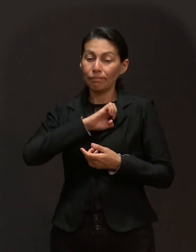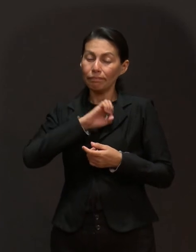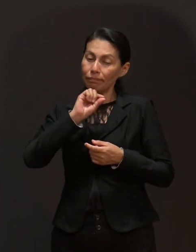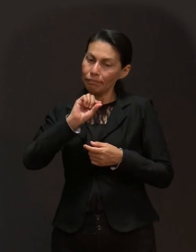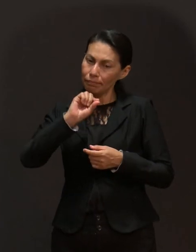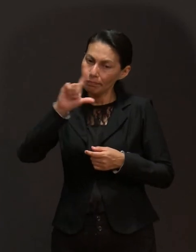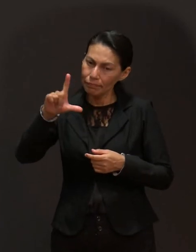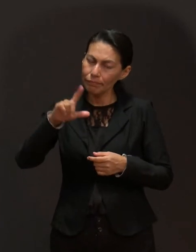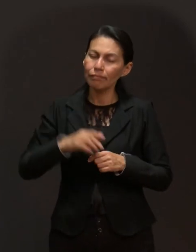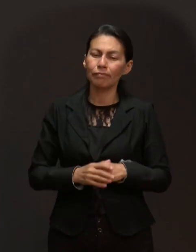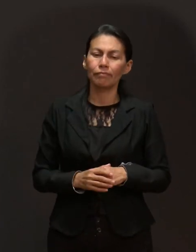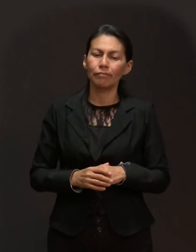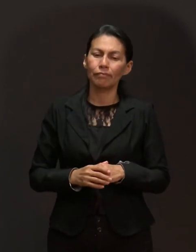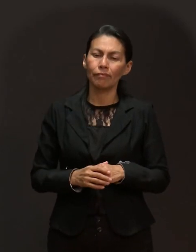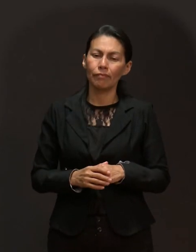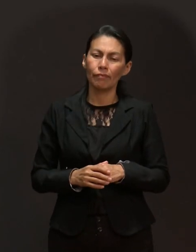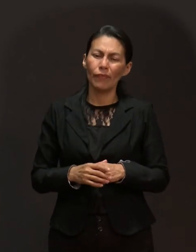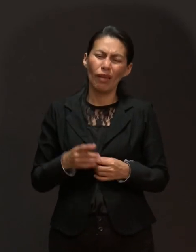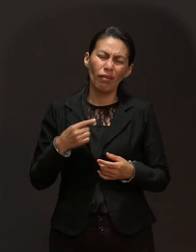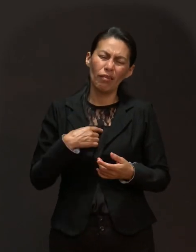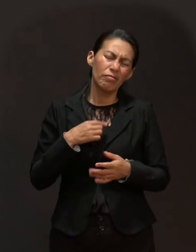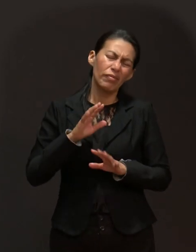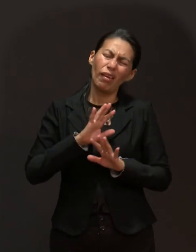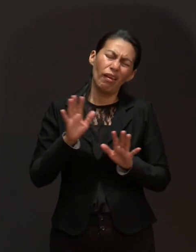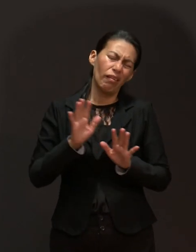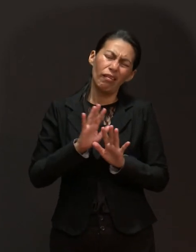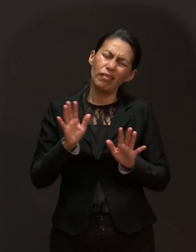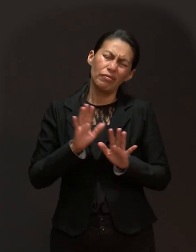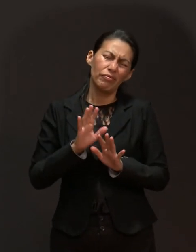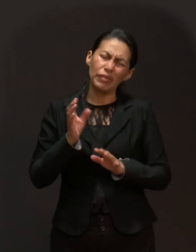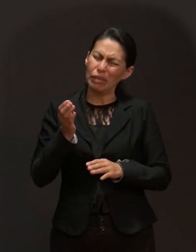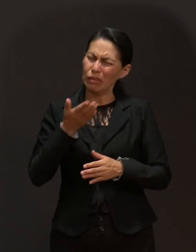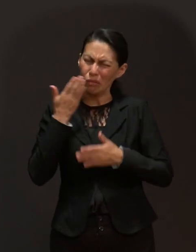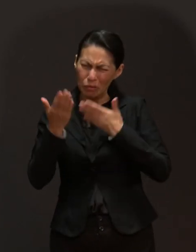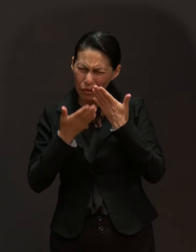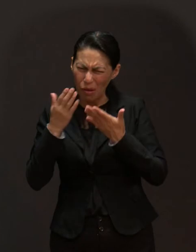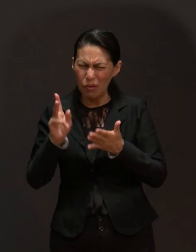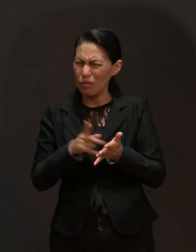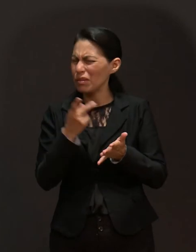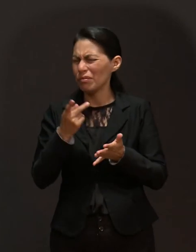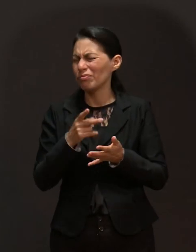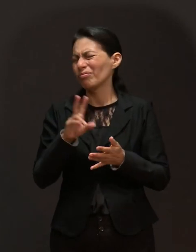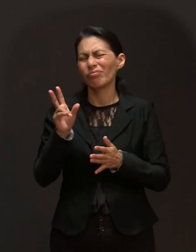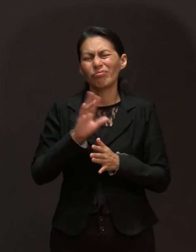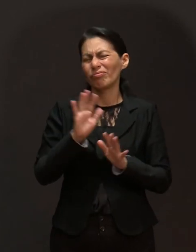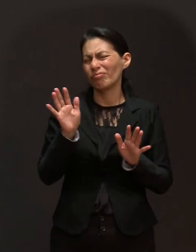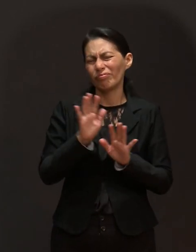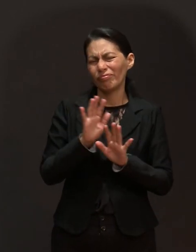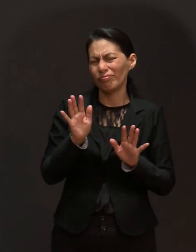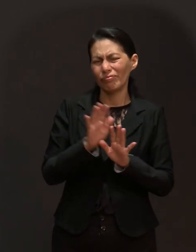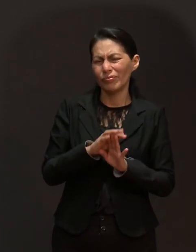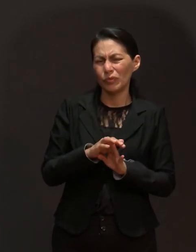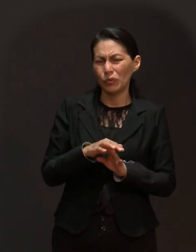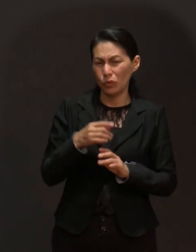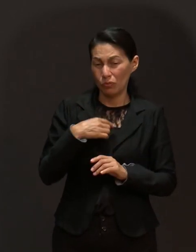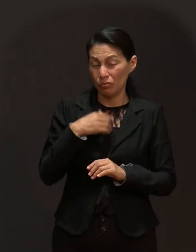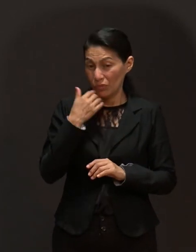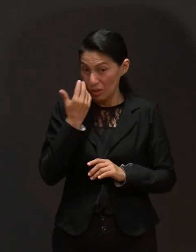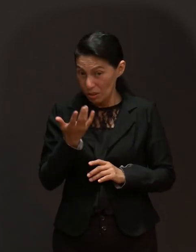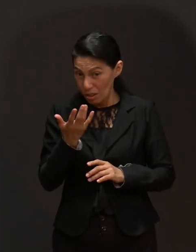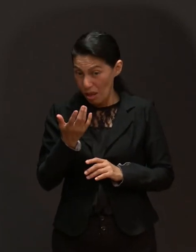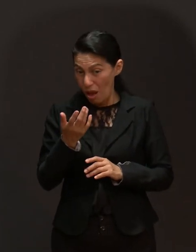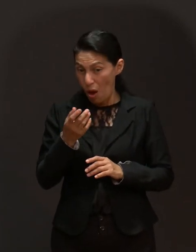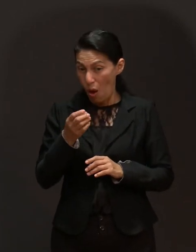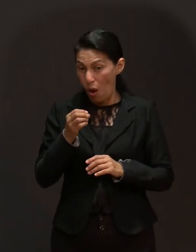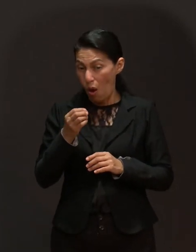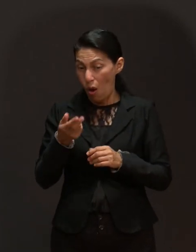especialidad y yo la daba por perdida yo decía que ya ya no alcanzaba volver a estudiar no quería yo hacer